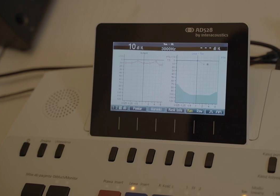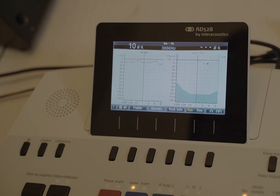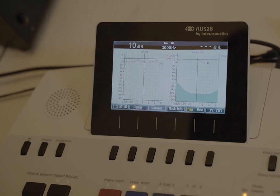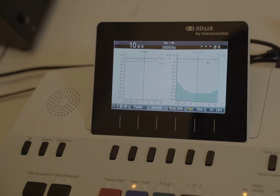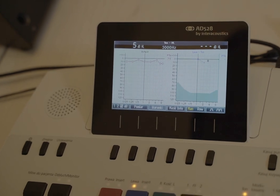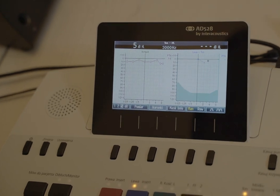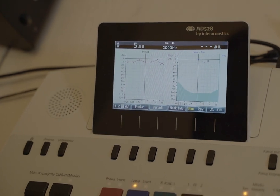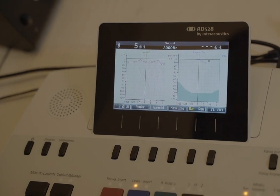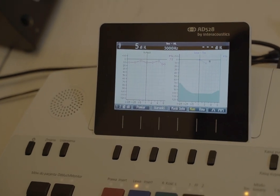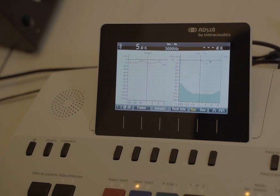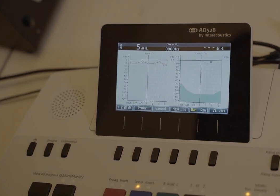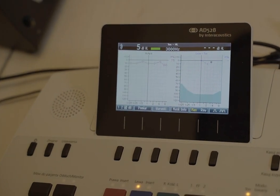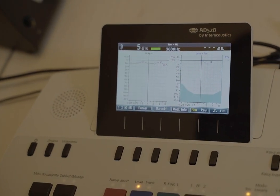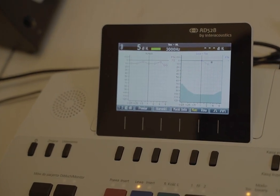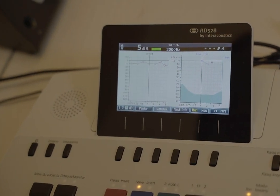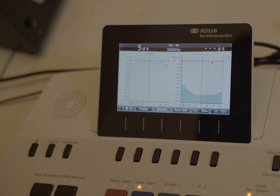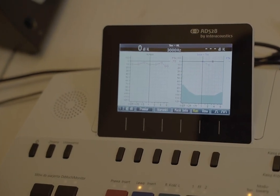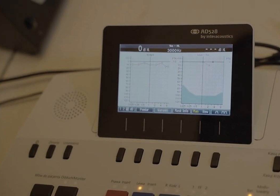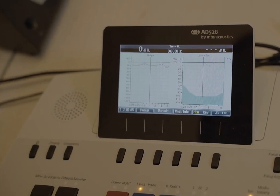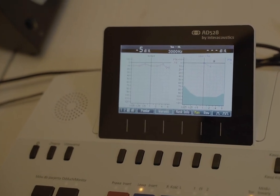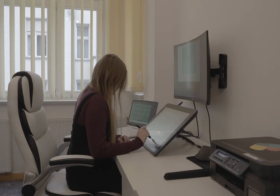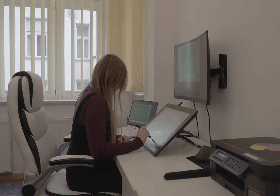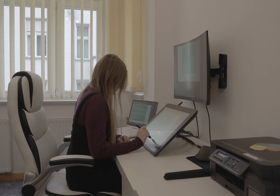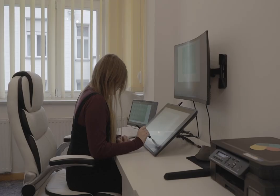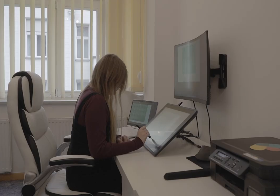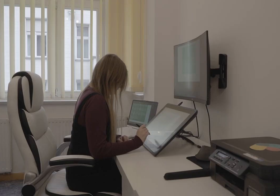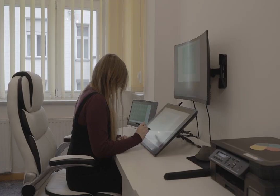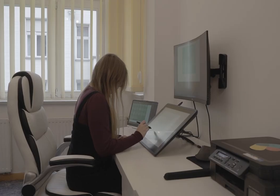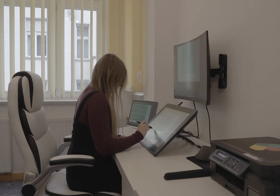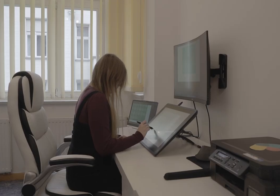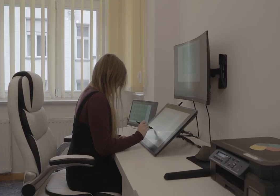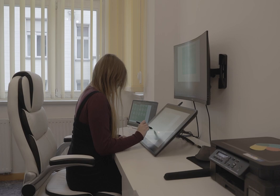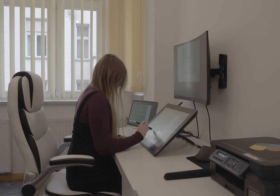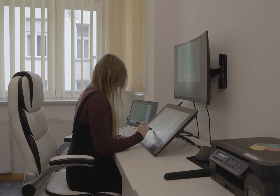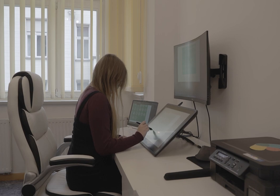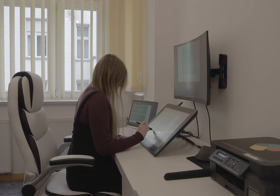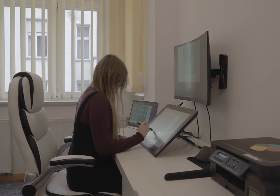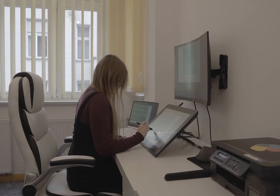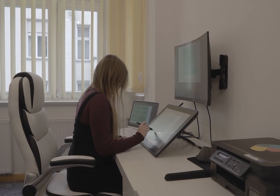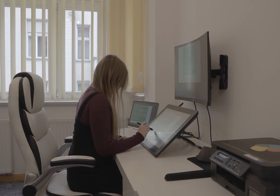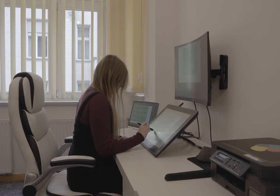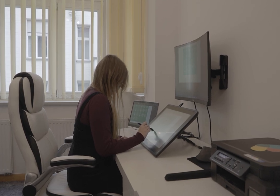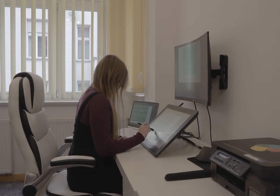że model takiego spaceru może połączyć dzieci z różnymi zaburzeniami, zarówno tymi